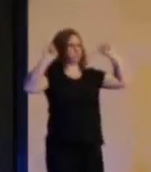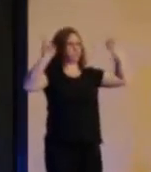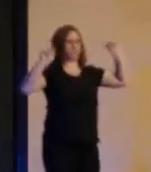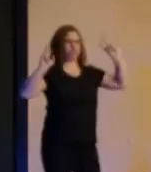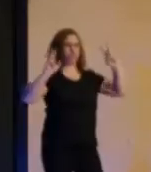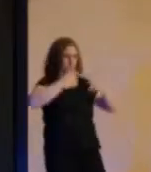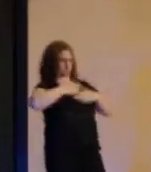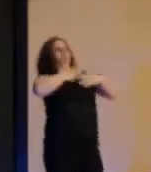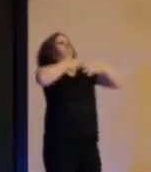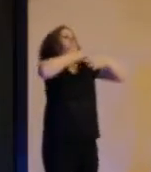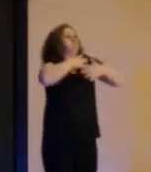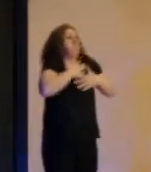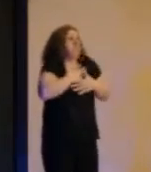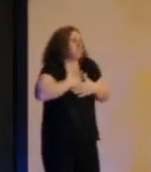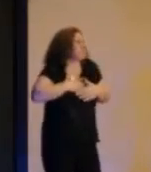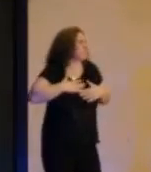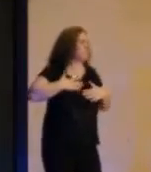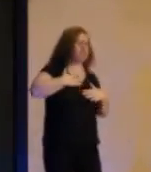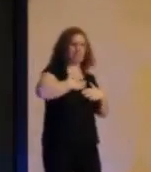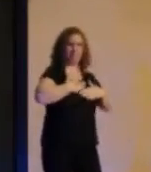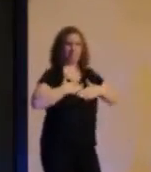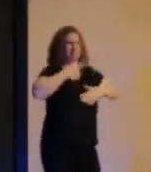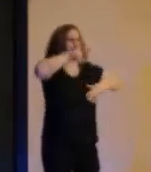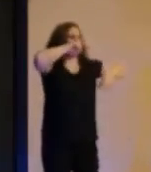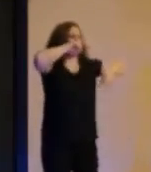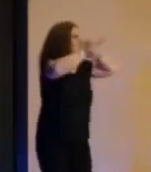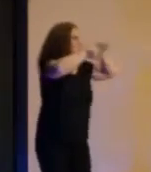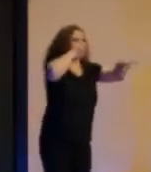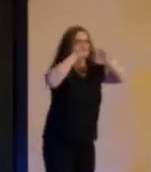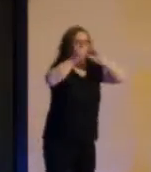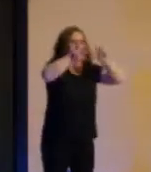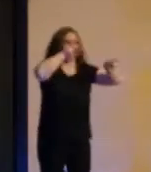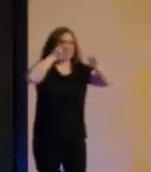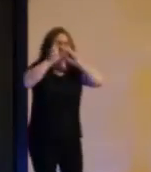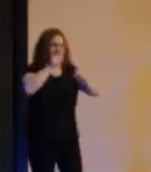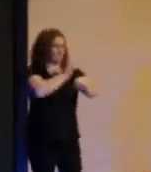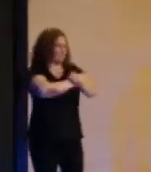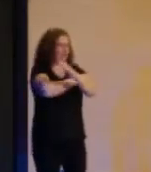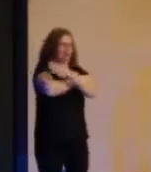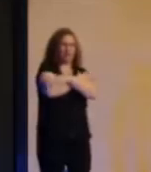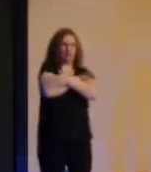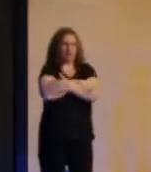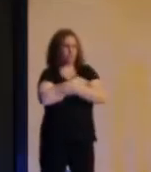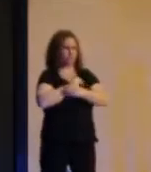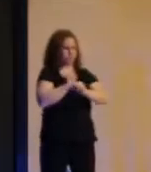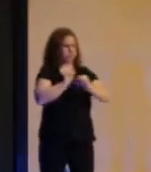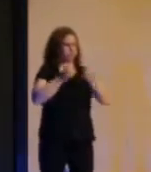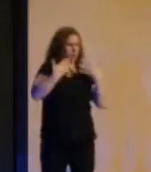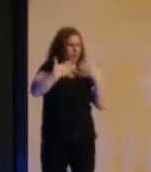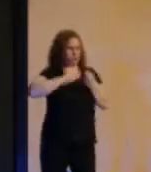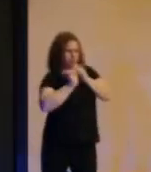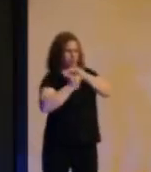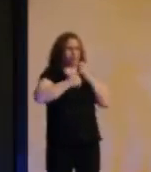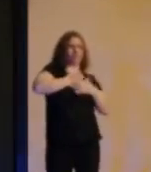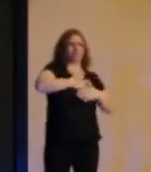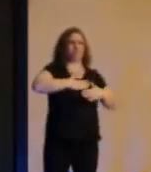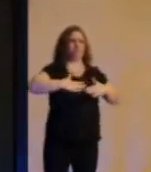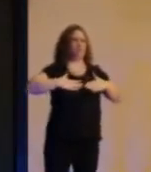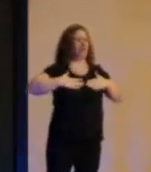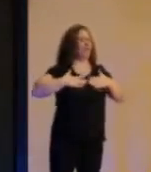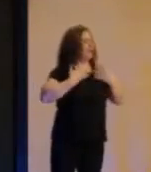sonidos, a establecer olores, a percibir con la piel.